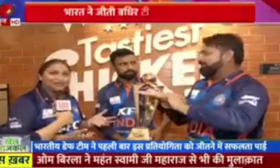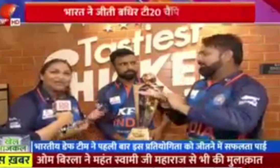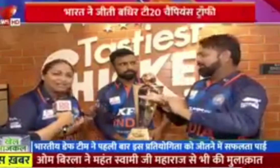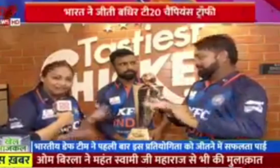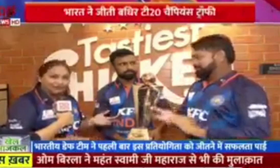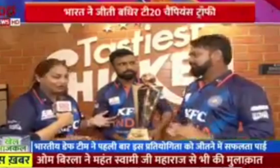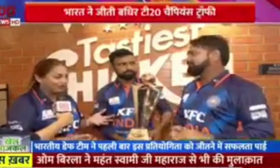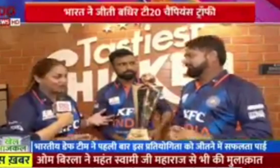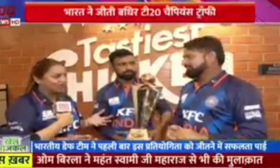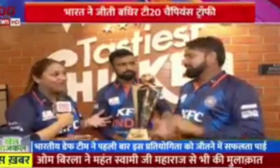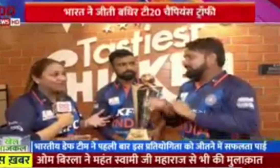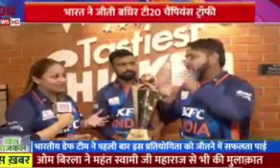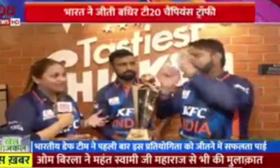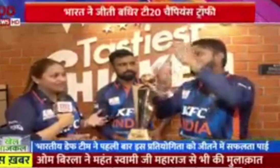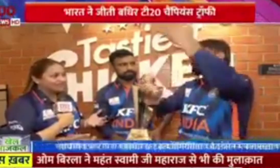हमारी टीम बहुत खुश है,